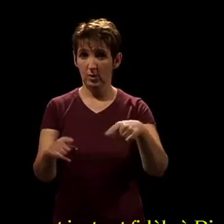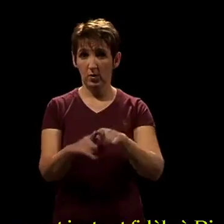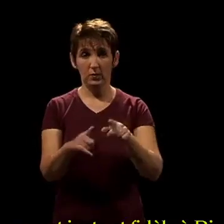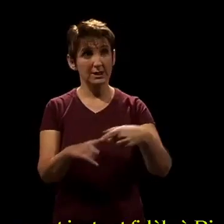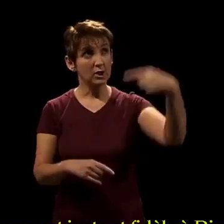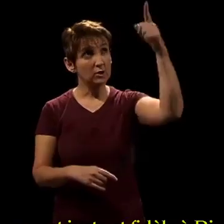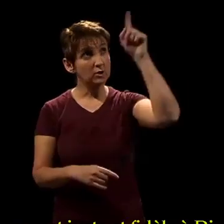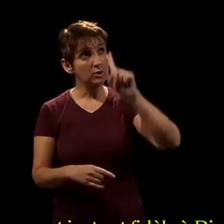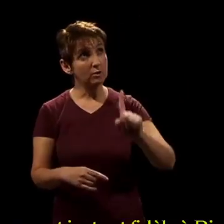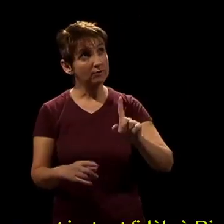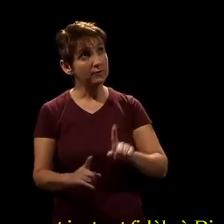Dieu.